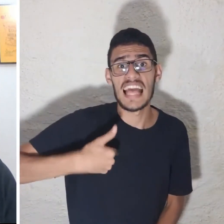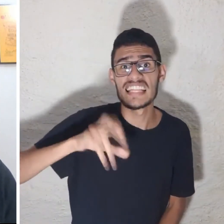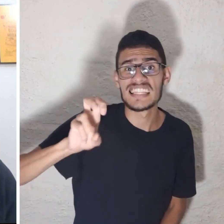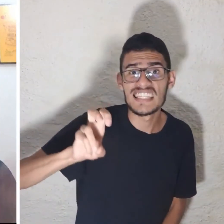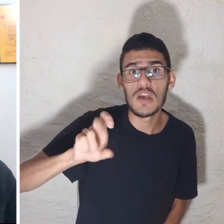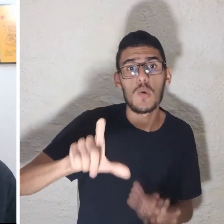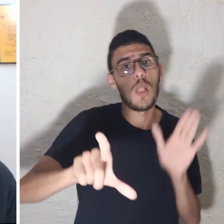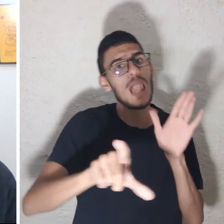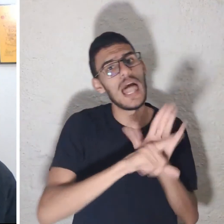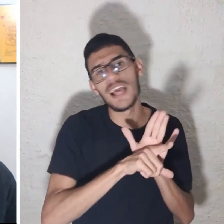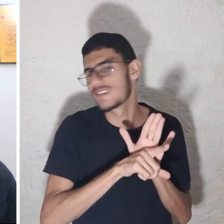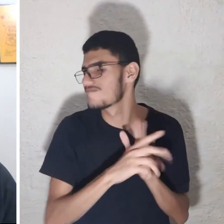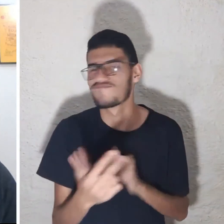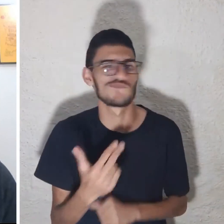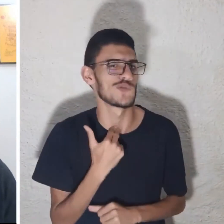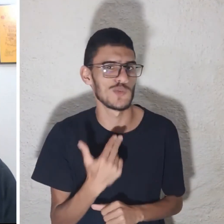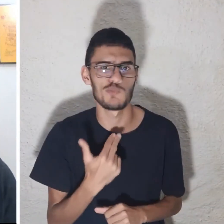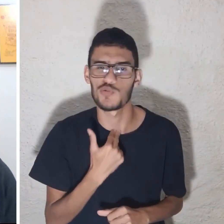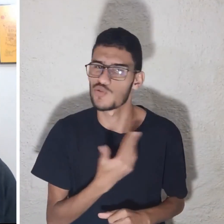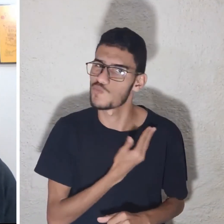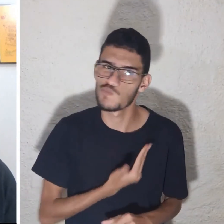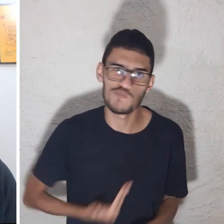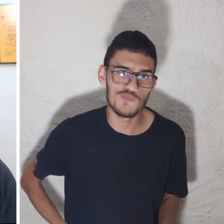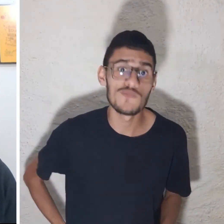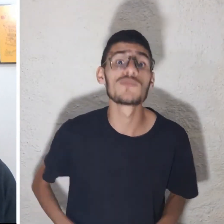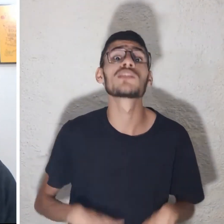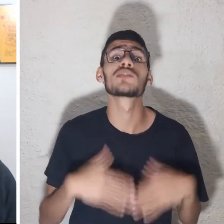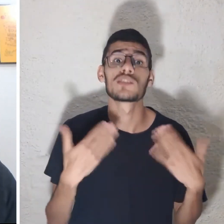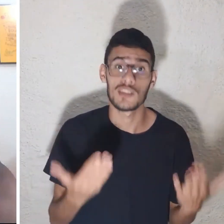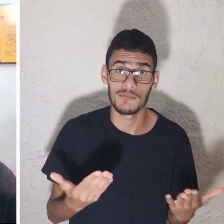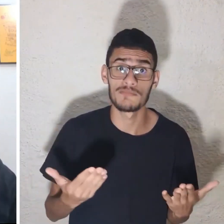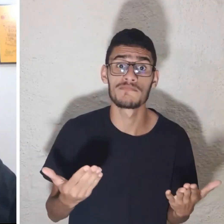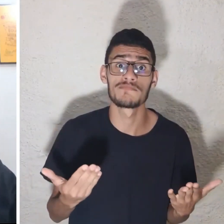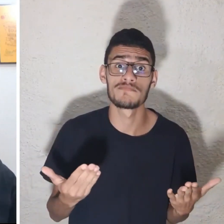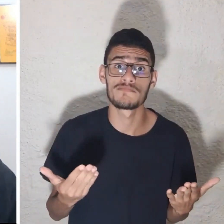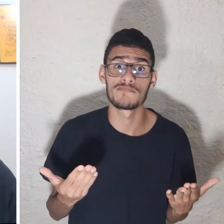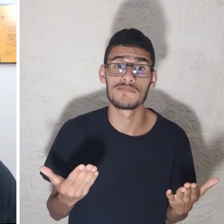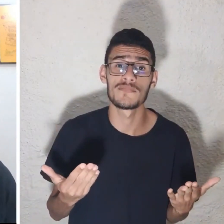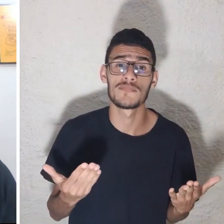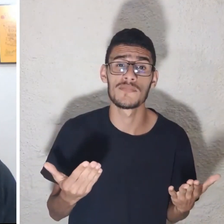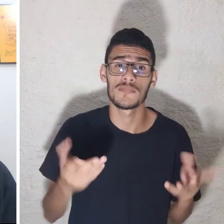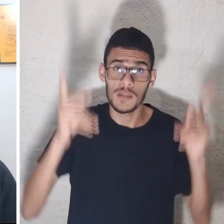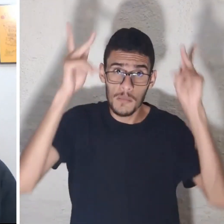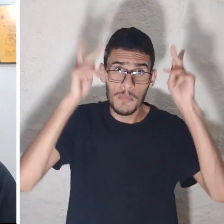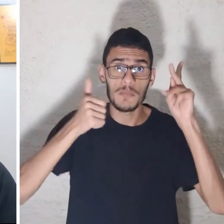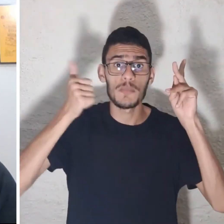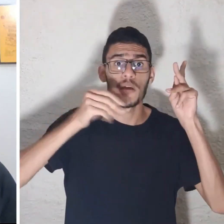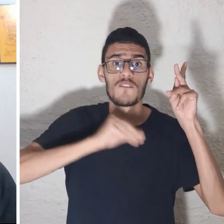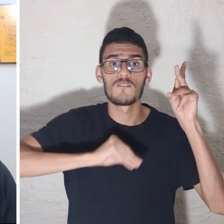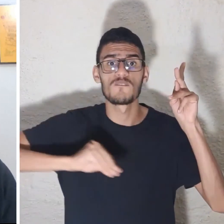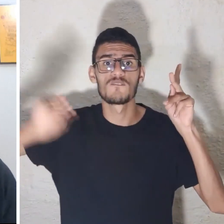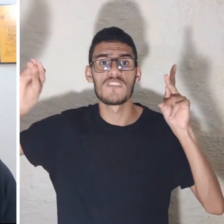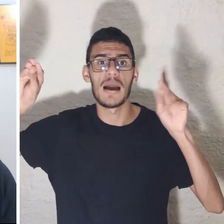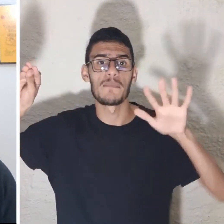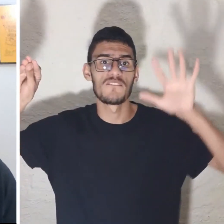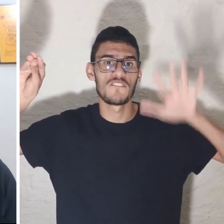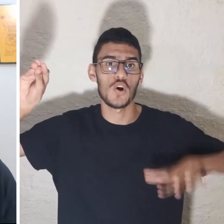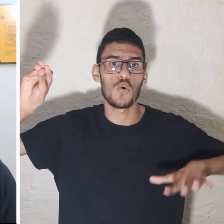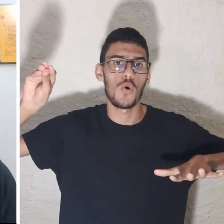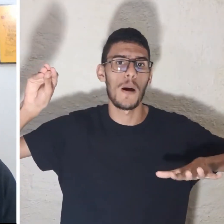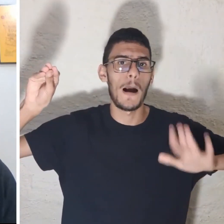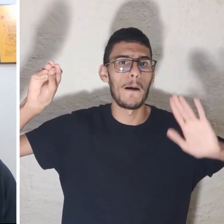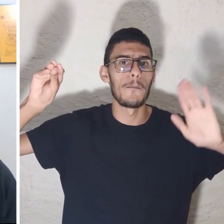criança que, pela lei, né, pela obviedade, não podia governar. Então ele vai, né, mas acaba deixando aqui